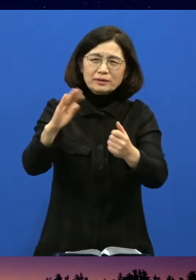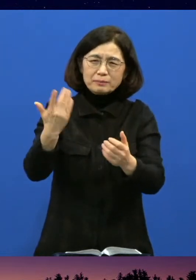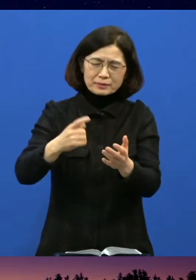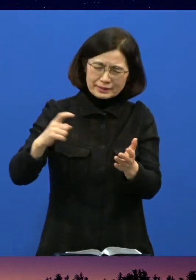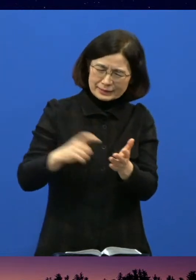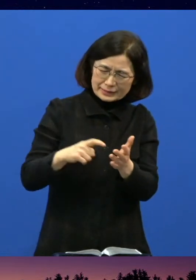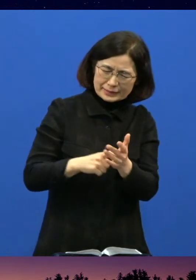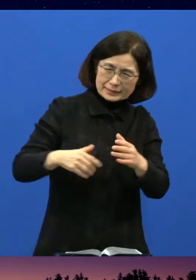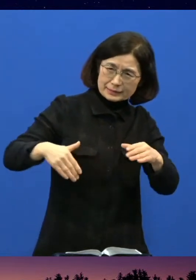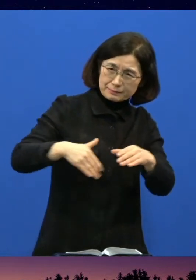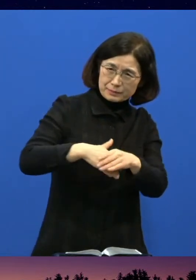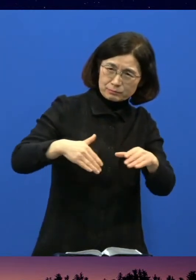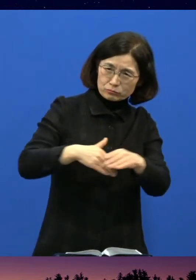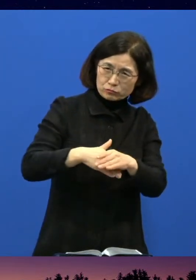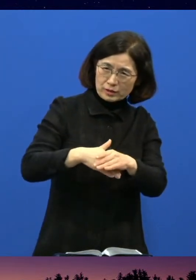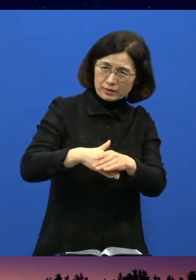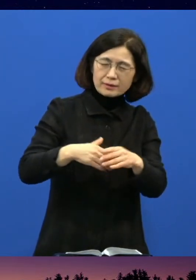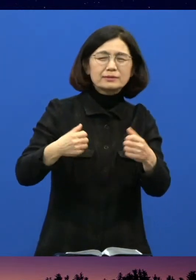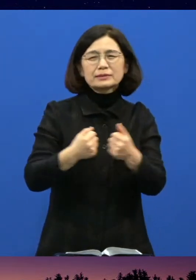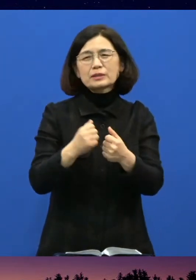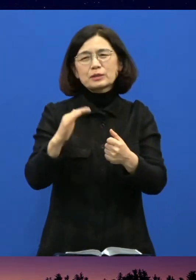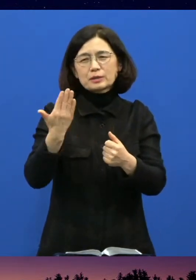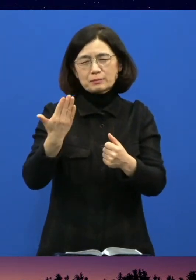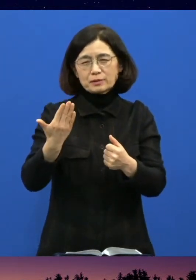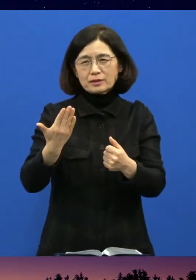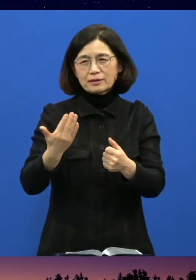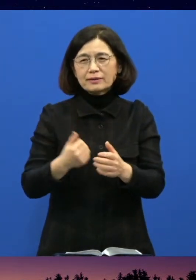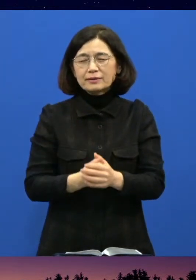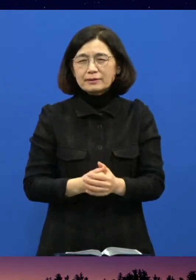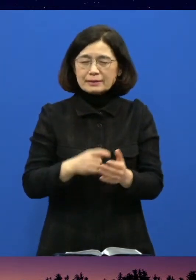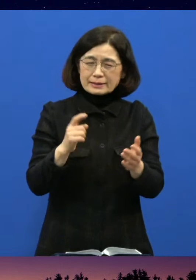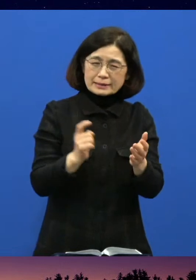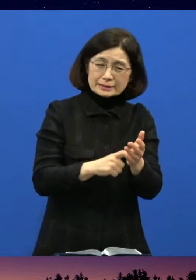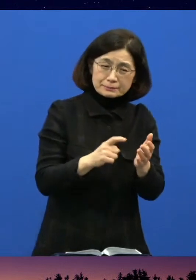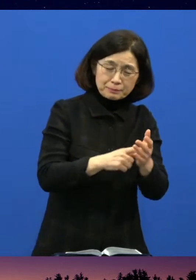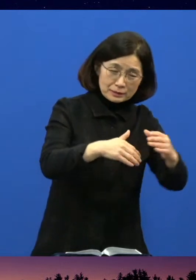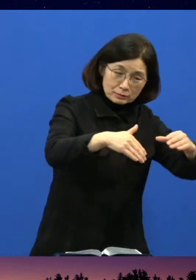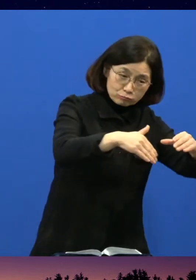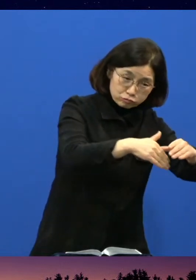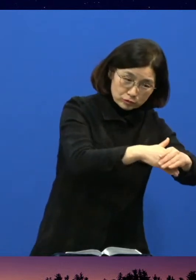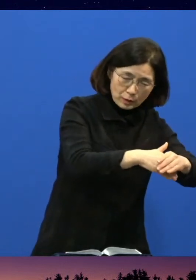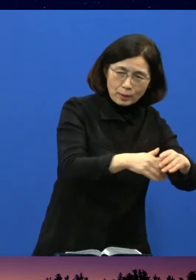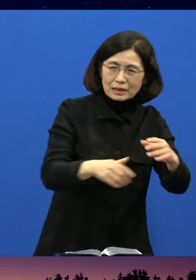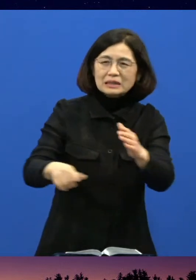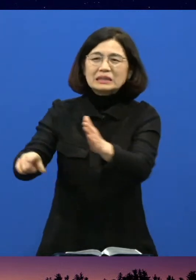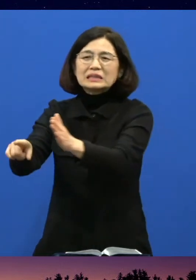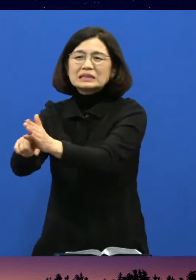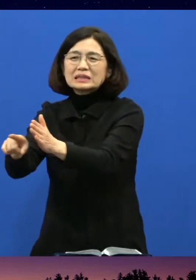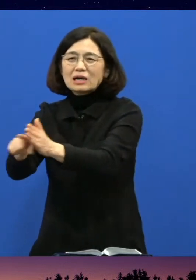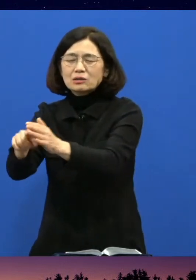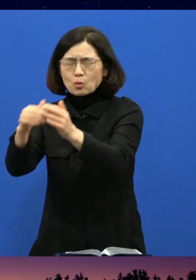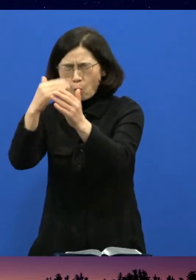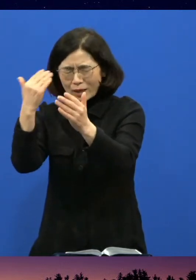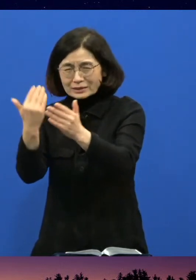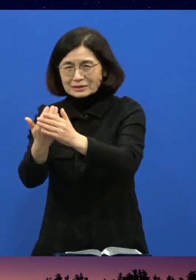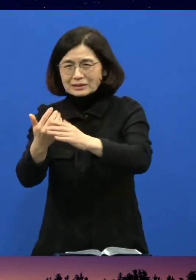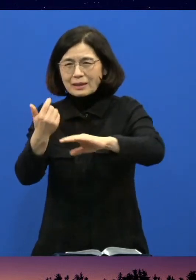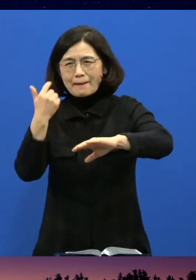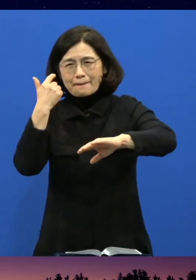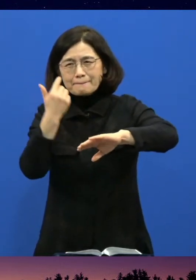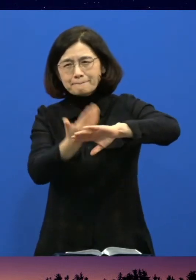신앙은 그것과 정반대의 길이에요. 정말 어떻게 보면 다른 세상의 사람들이